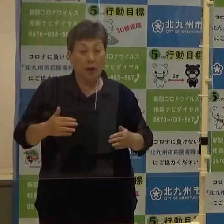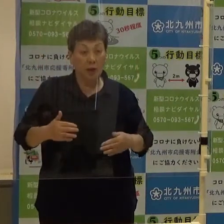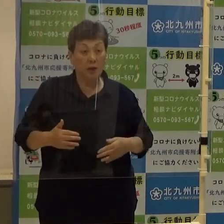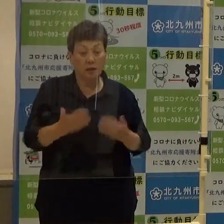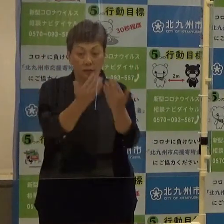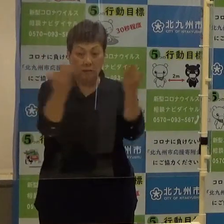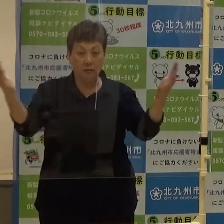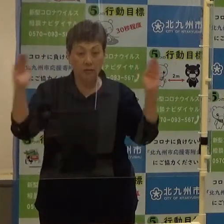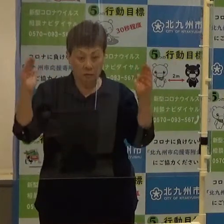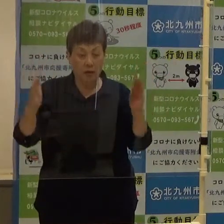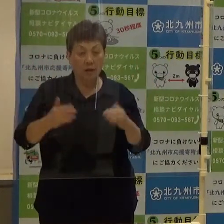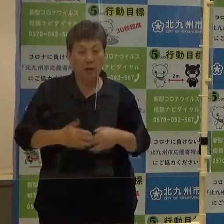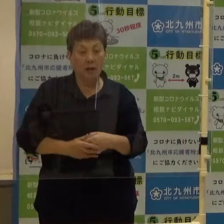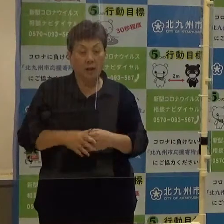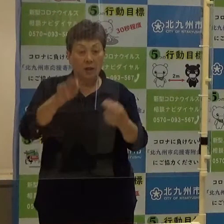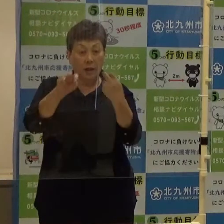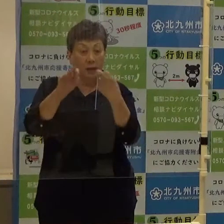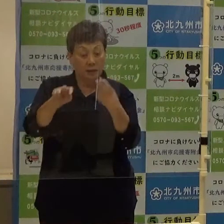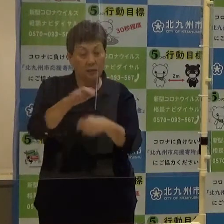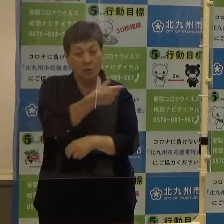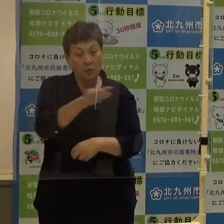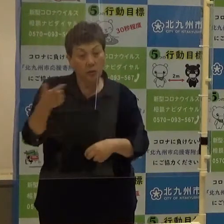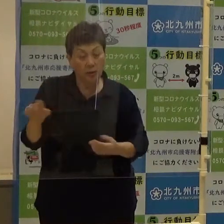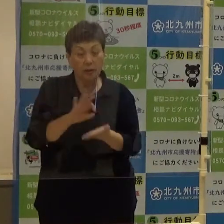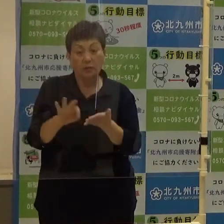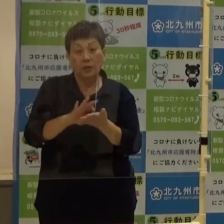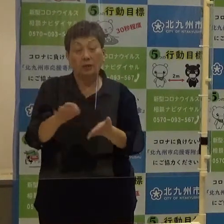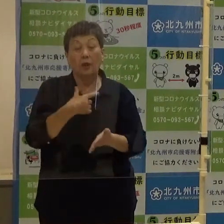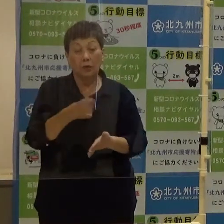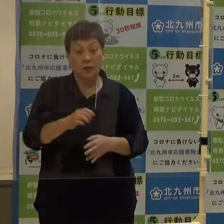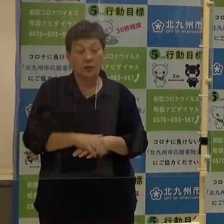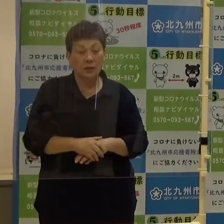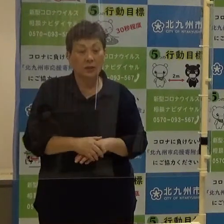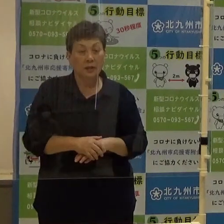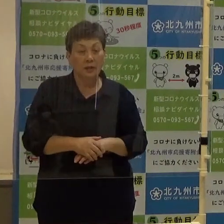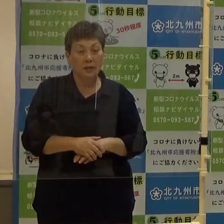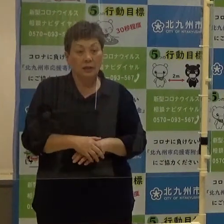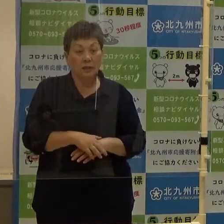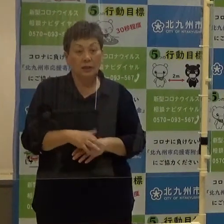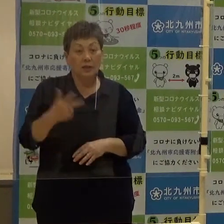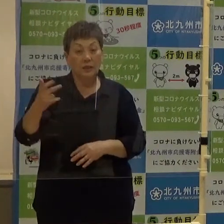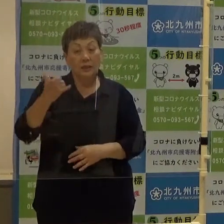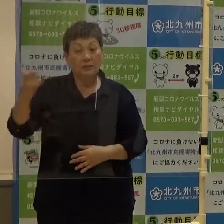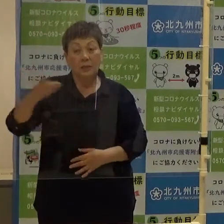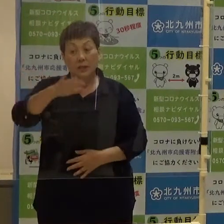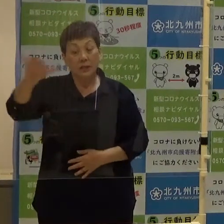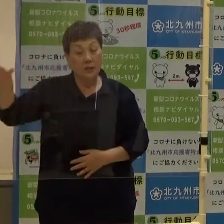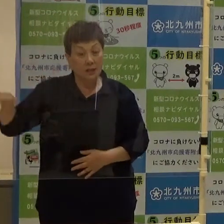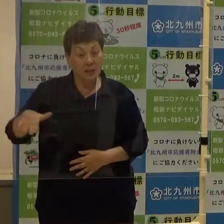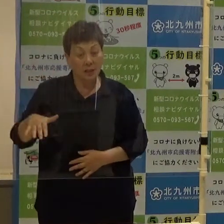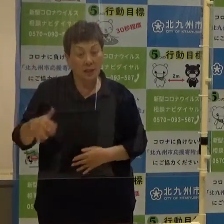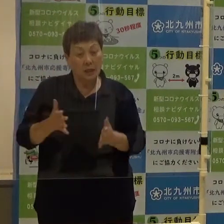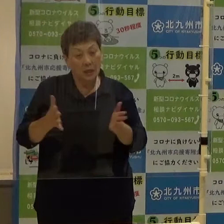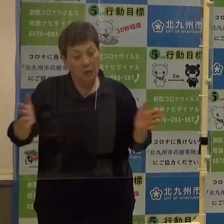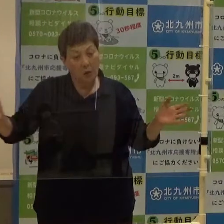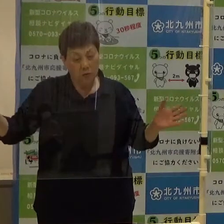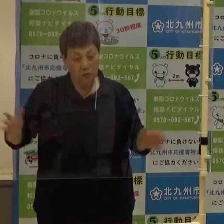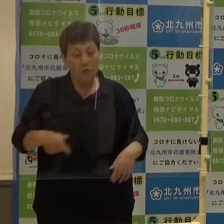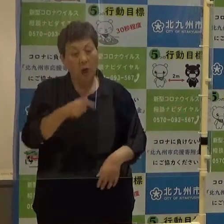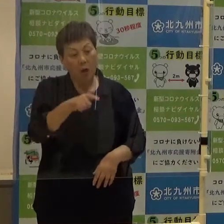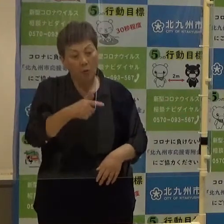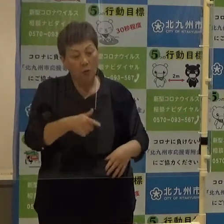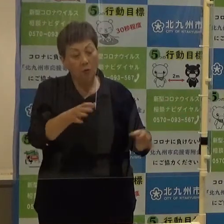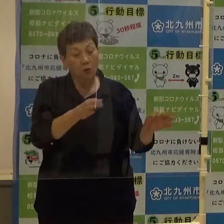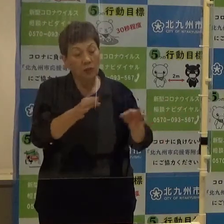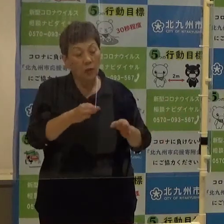ったことにご活用いただきたいと思っておりますので、まあ、その中でやっぱり市民に広くですね、この店は安全